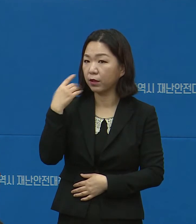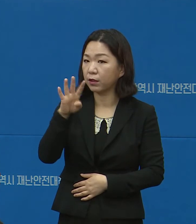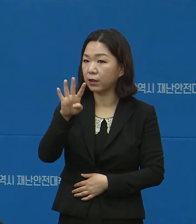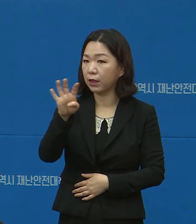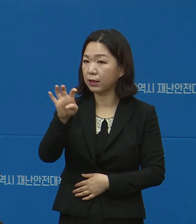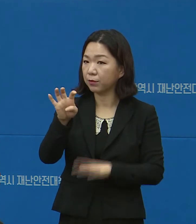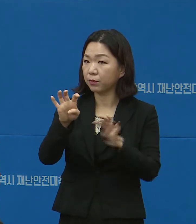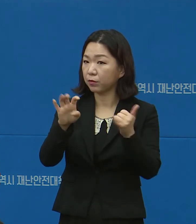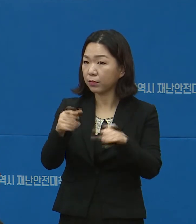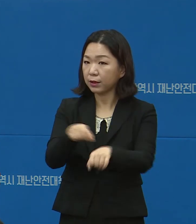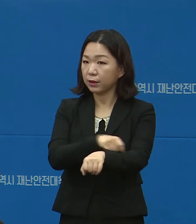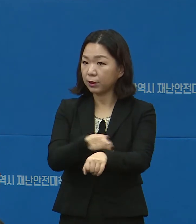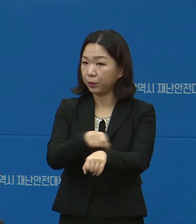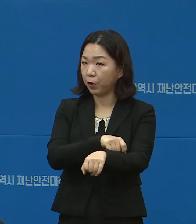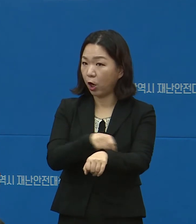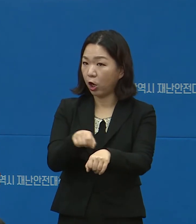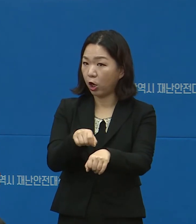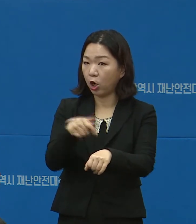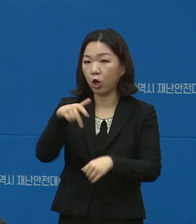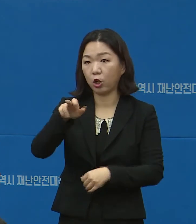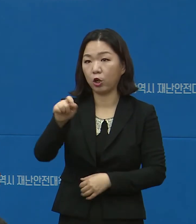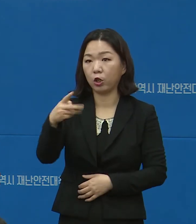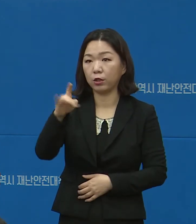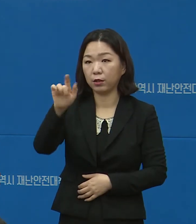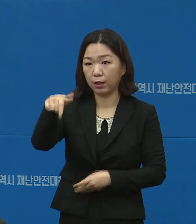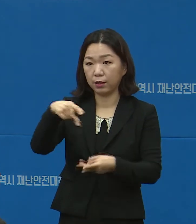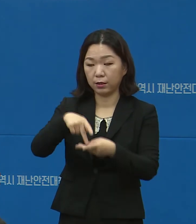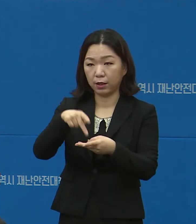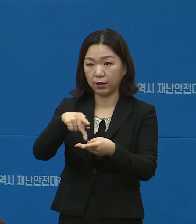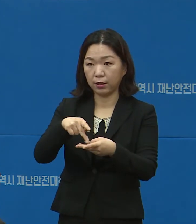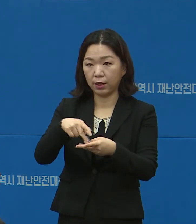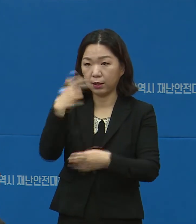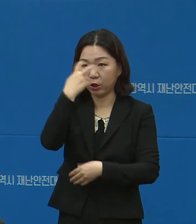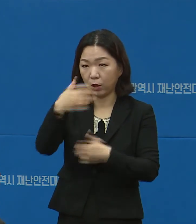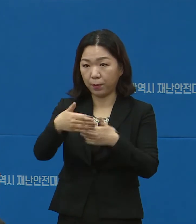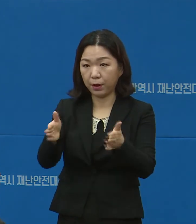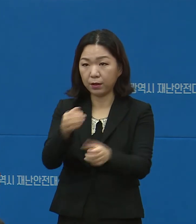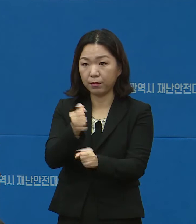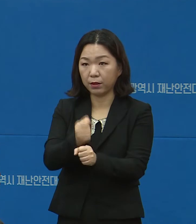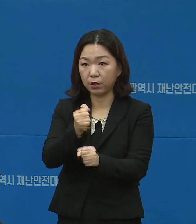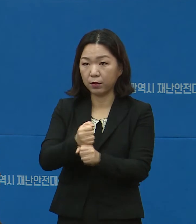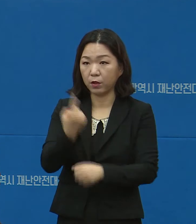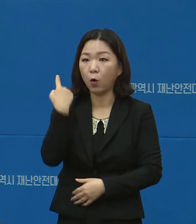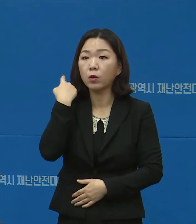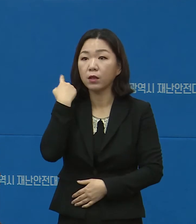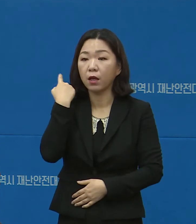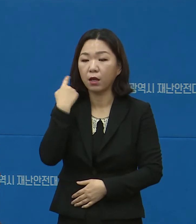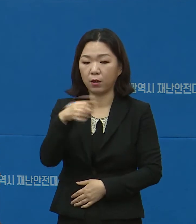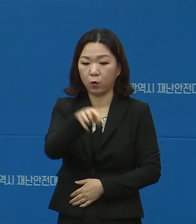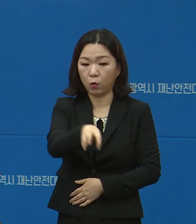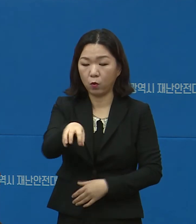40여 명으로 특별센터, 컨택센터 특별 점검망을 만들어서 어제 현장 조사를 다